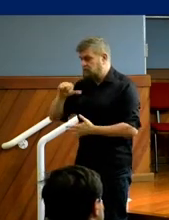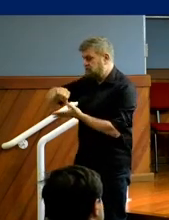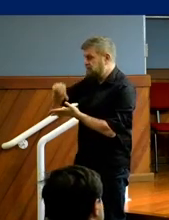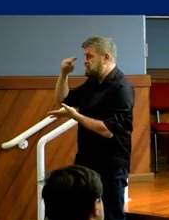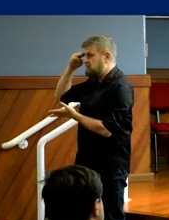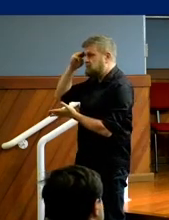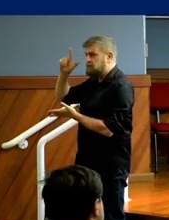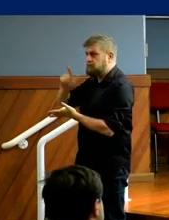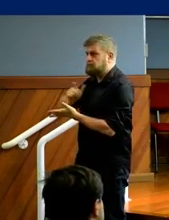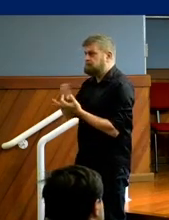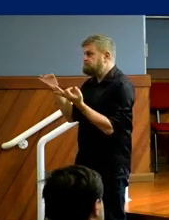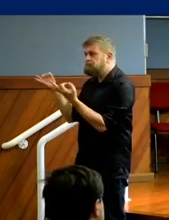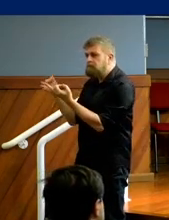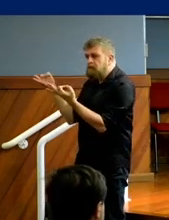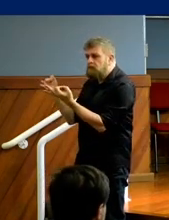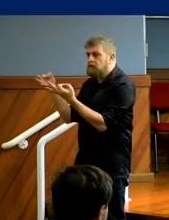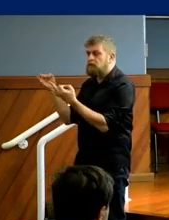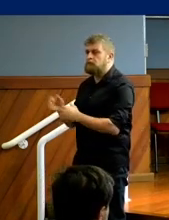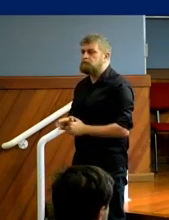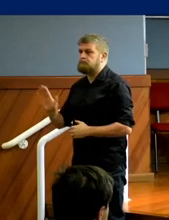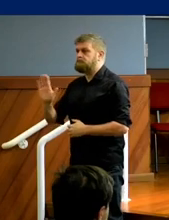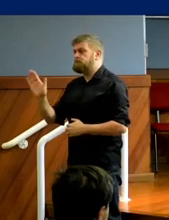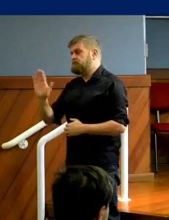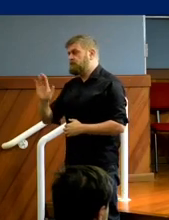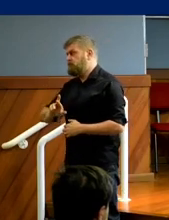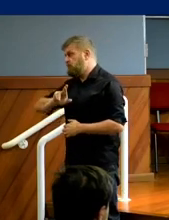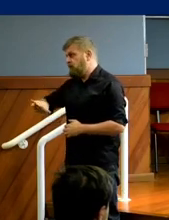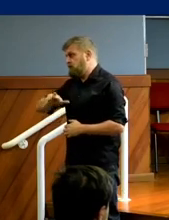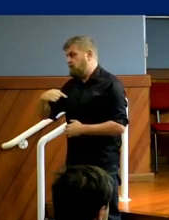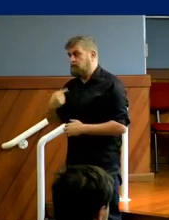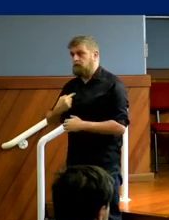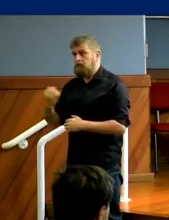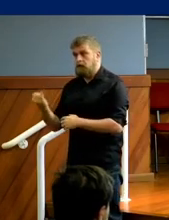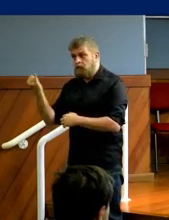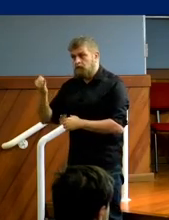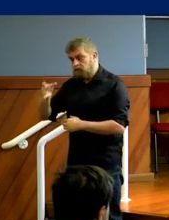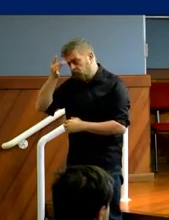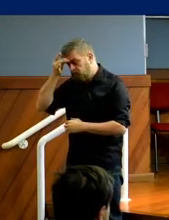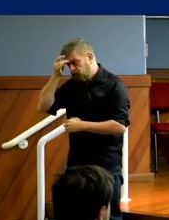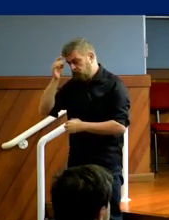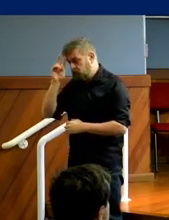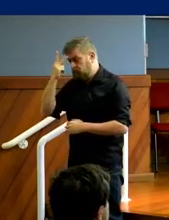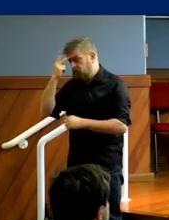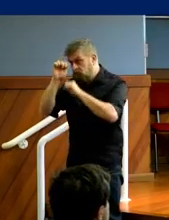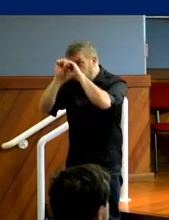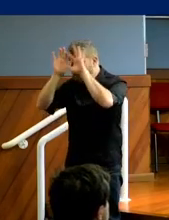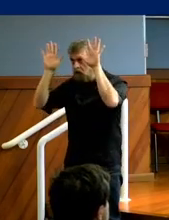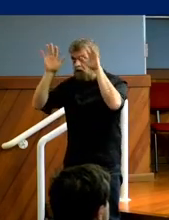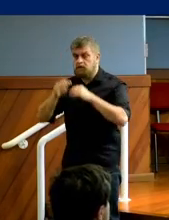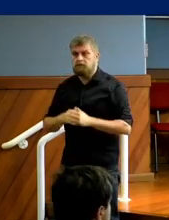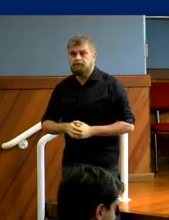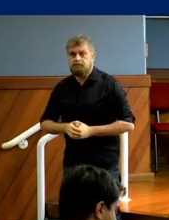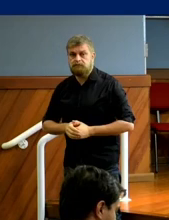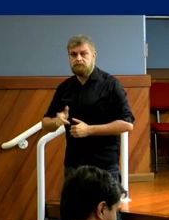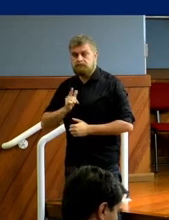memória está extremamente perfeito, né? E não é, mas eu acho que é importante a gente ter isso muito claro, né, antes da gente começar. E aí,